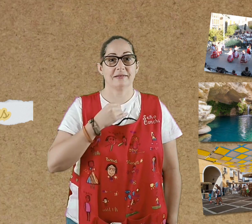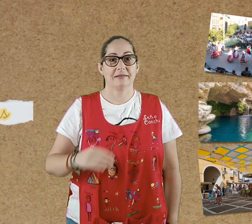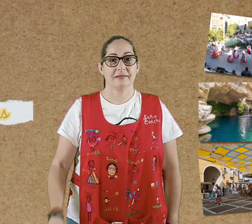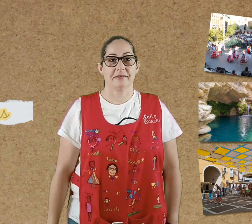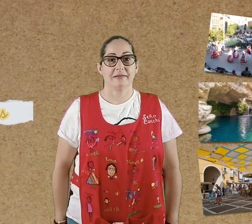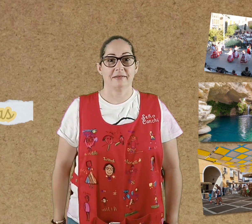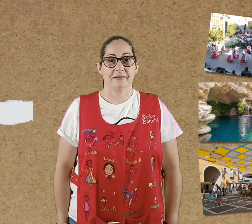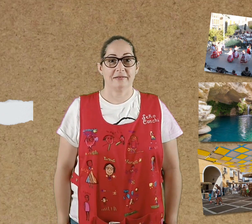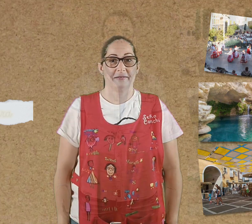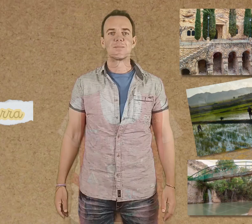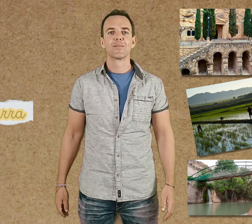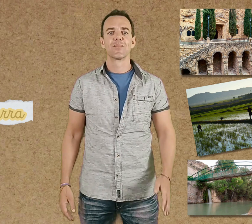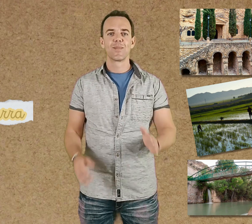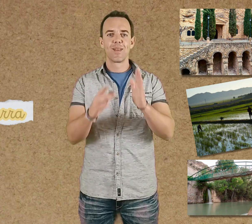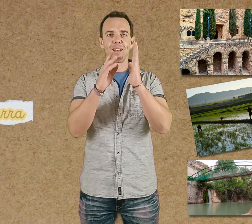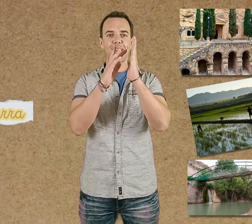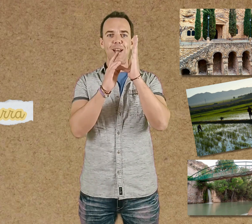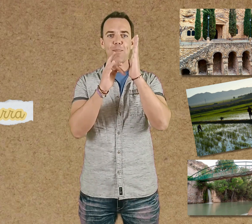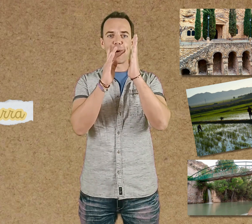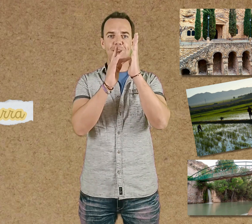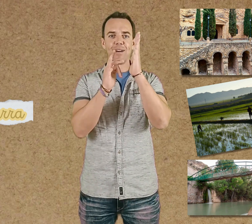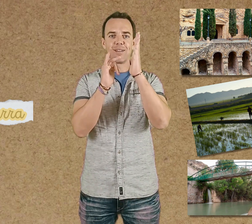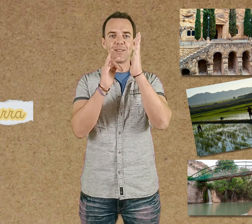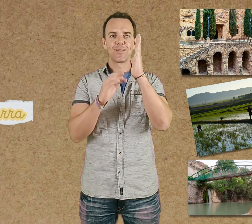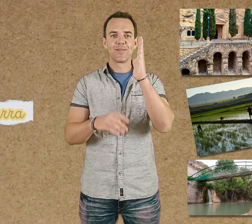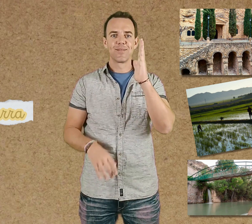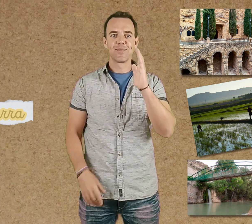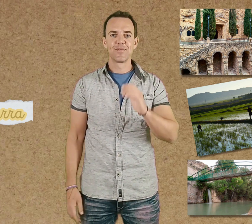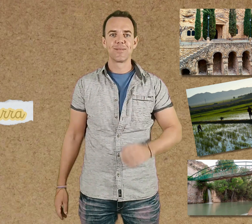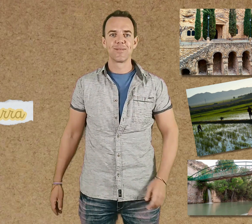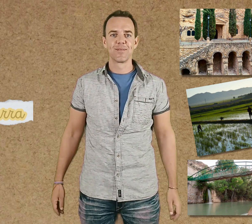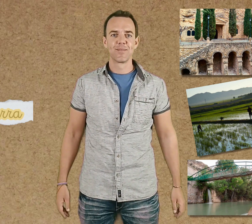huele a tomillo romero, tiene dos mares y una mirada.